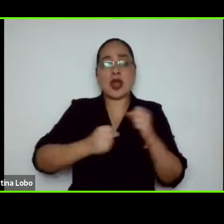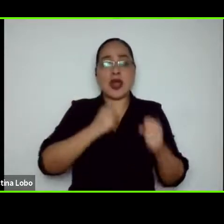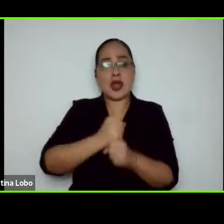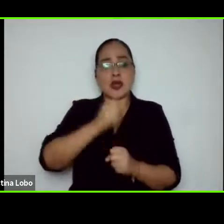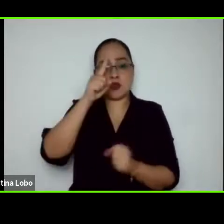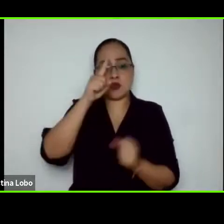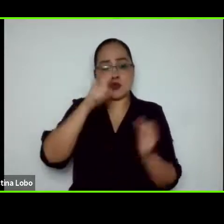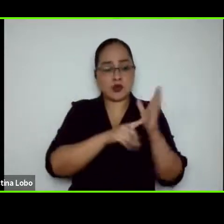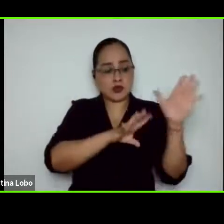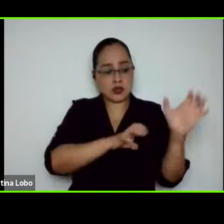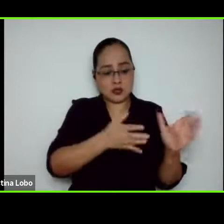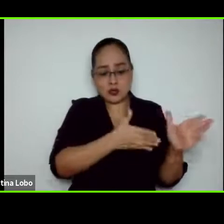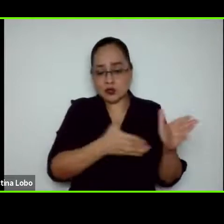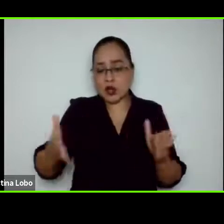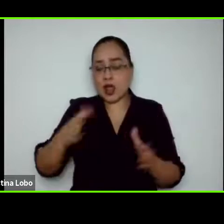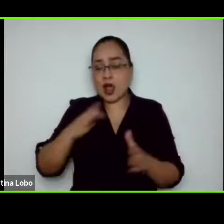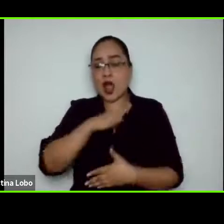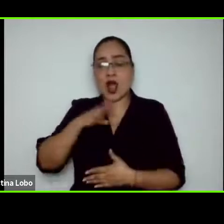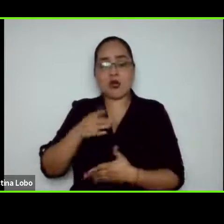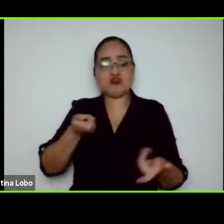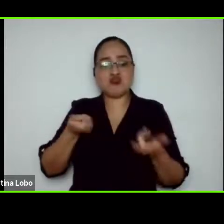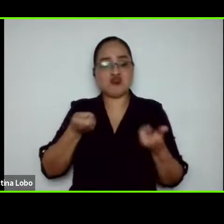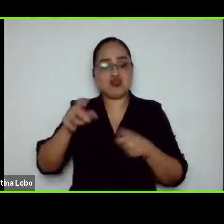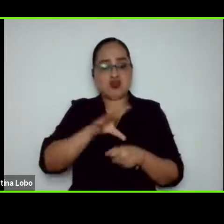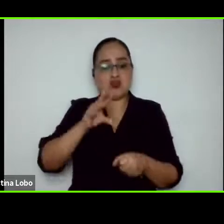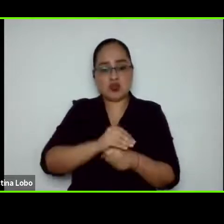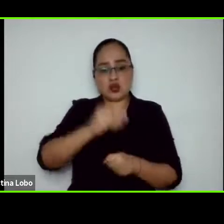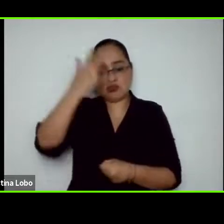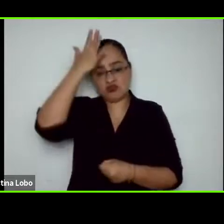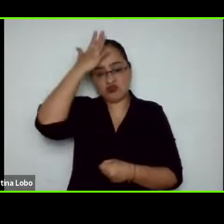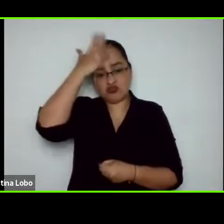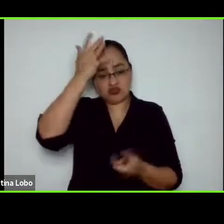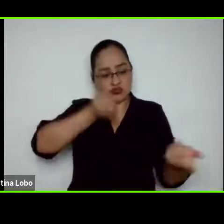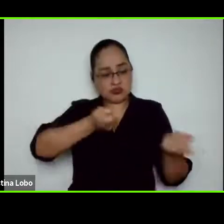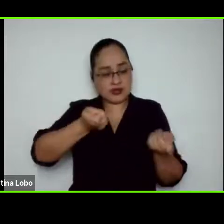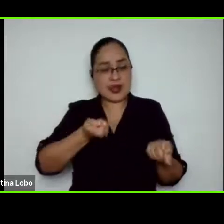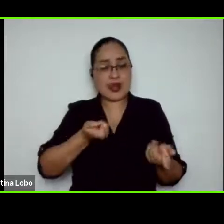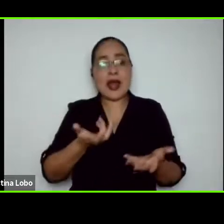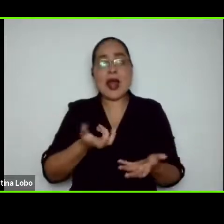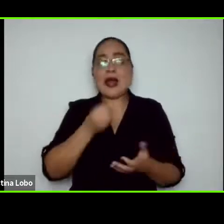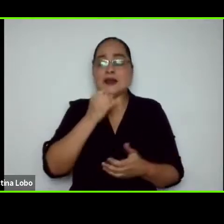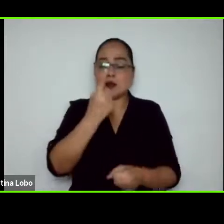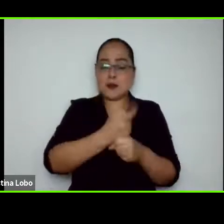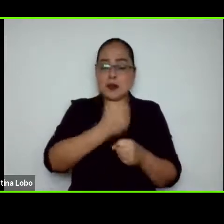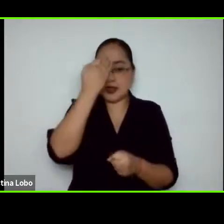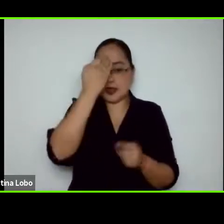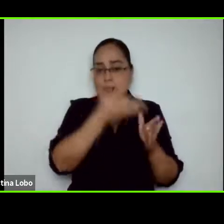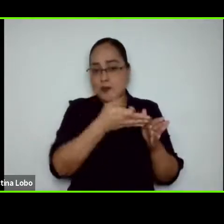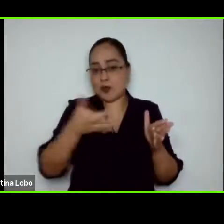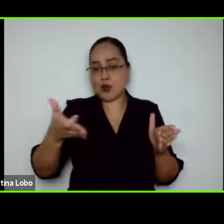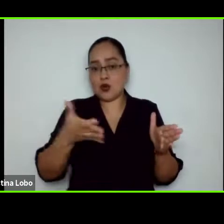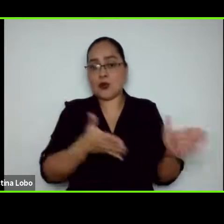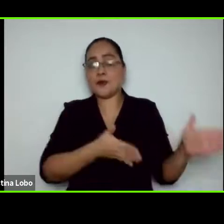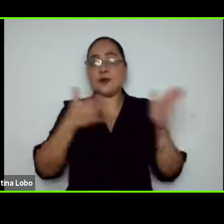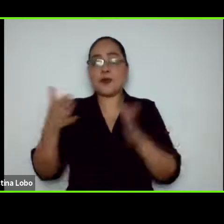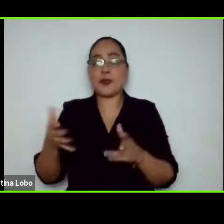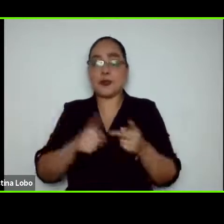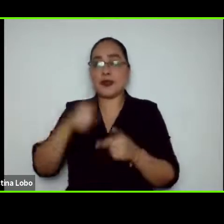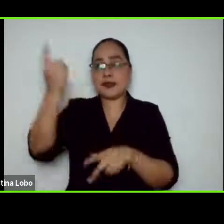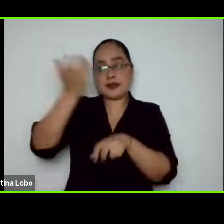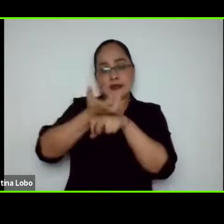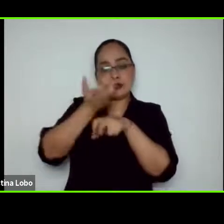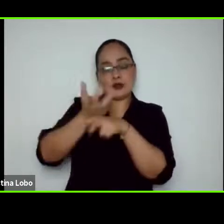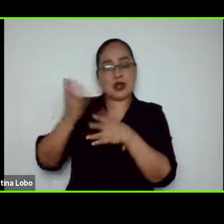XX. Esa es la primera ola de la justicia constitucional, ¿no? Digamos, dejando por un lado, obviamente, la experiencia norteamericana, que